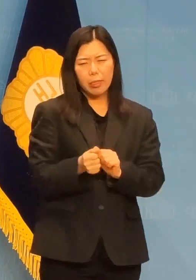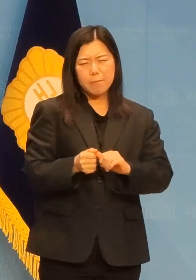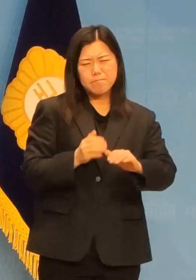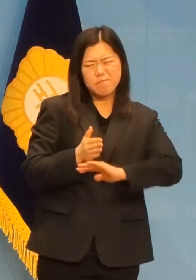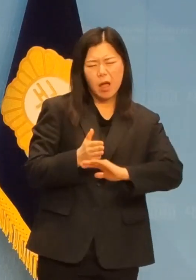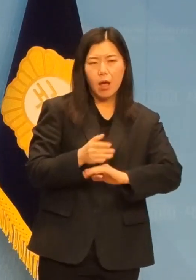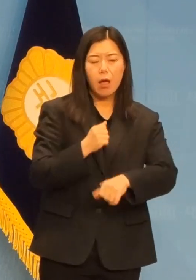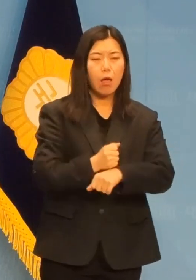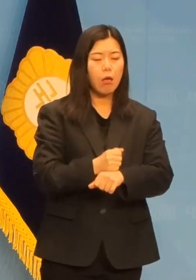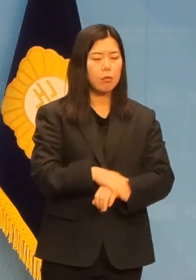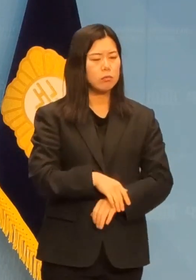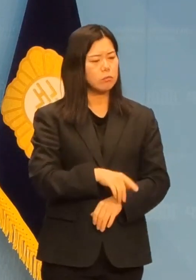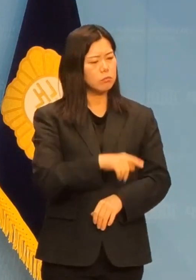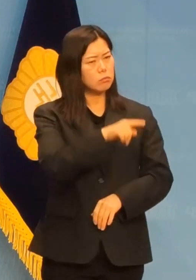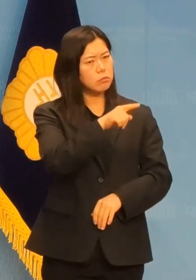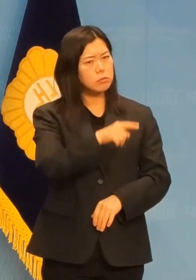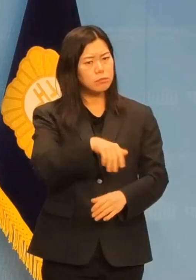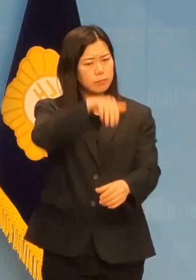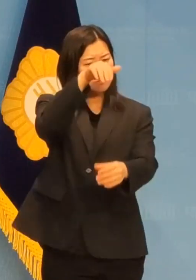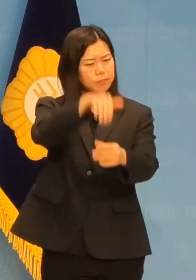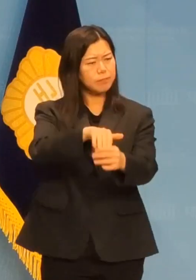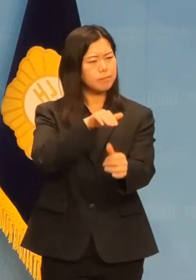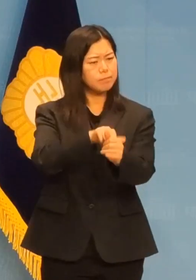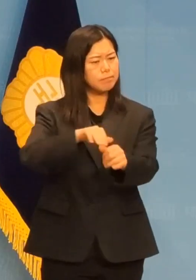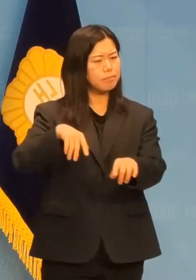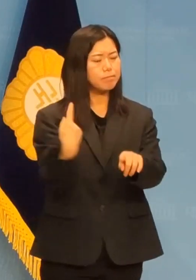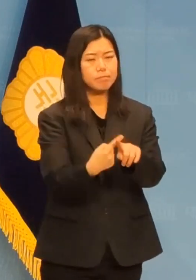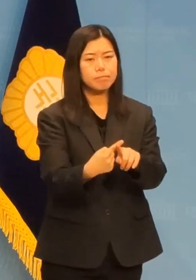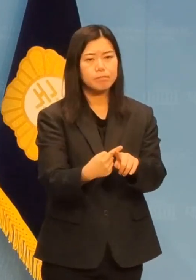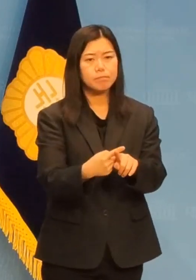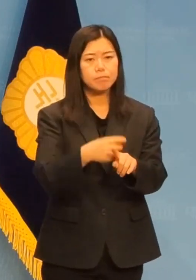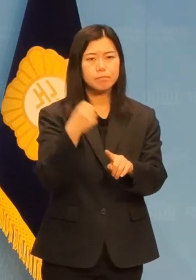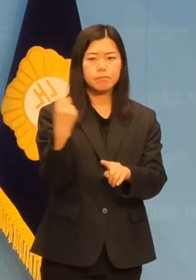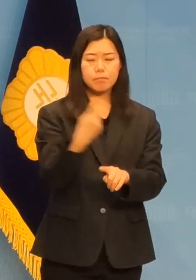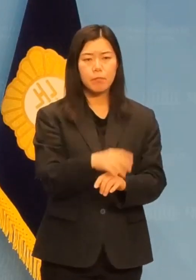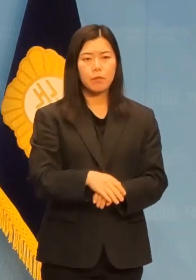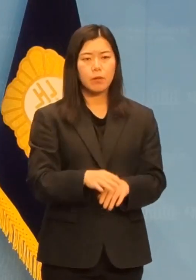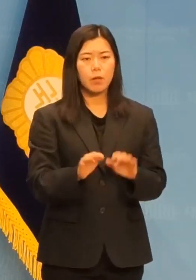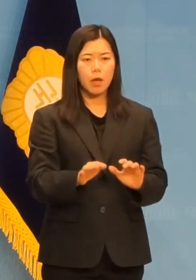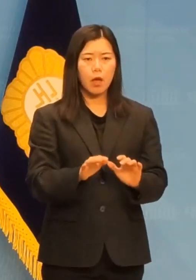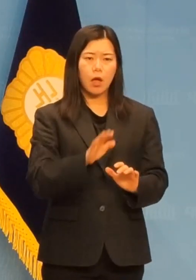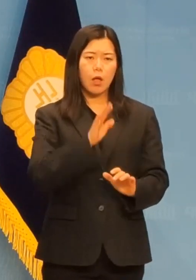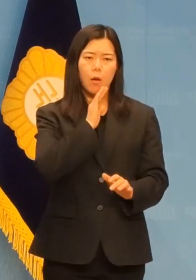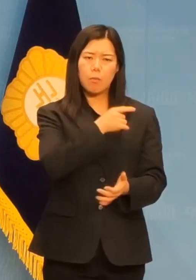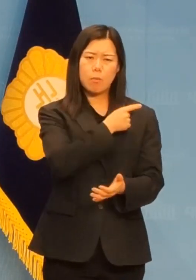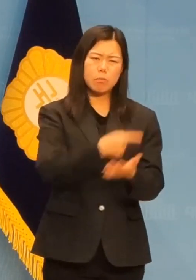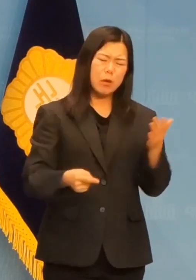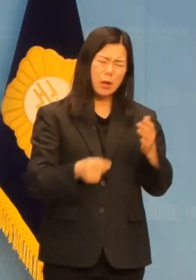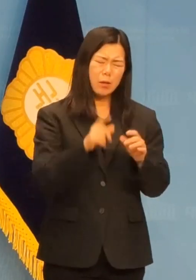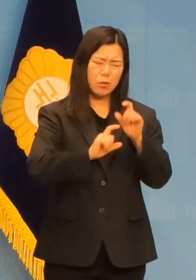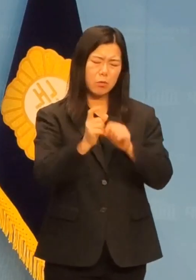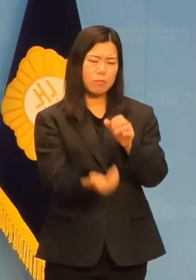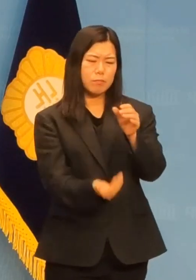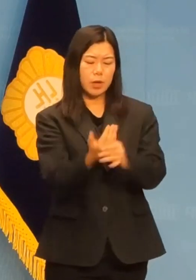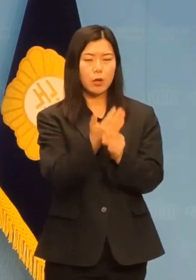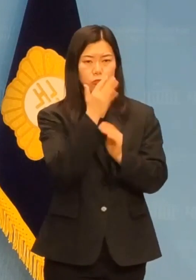밀어붙이겠다는 것은 명백한 선거 개입이자 분열과 부작용만 야기할 뿐입니다.